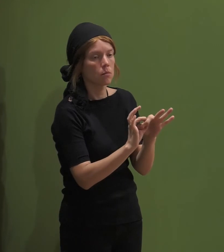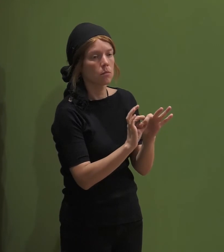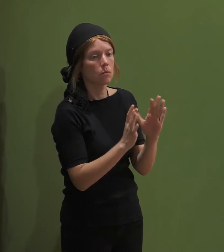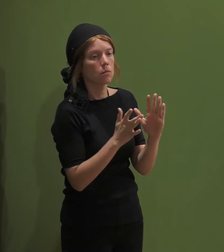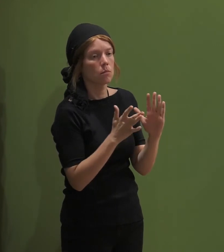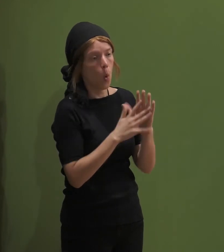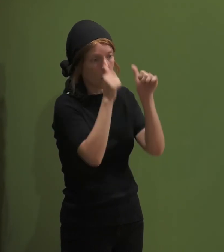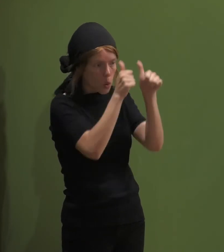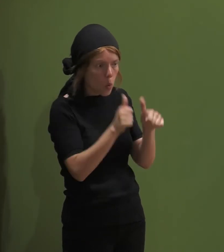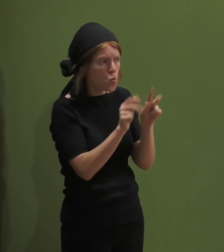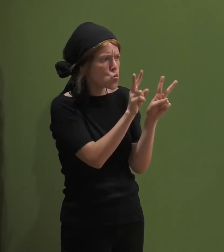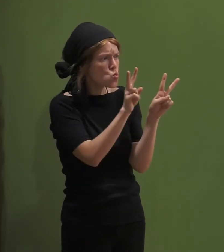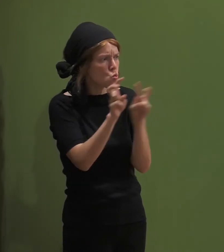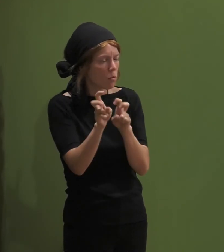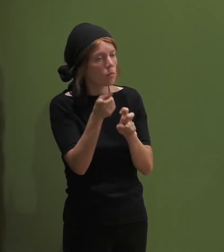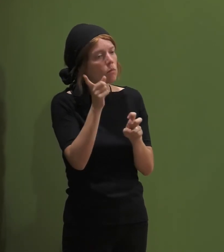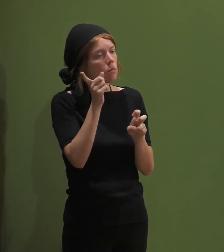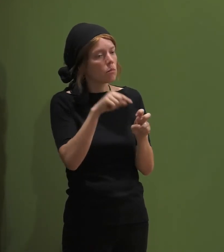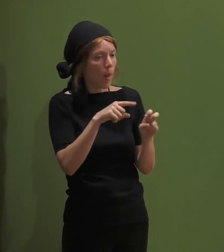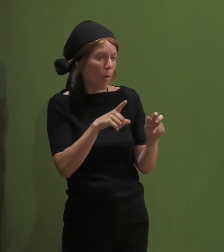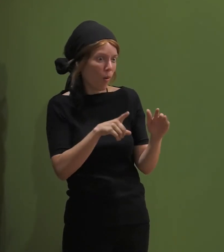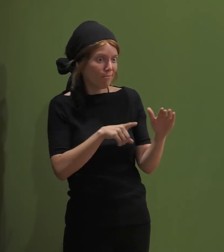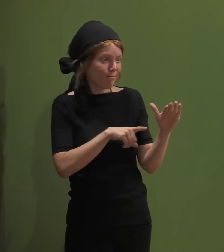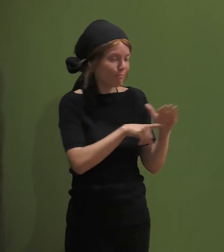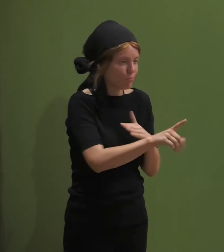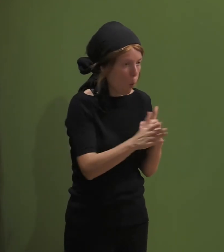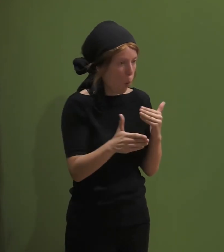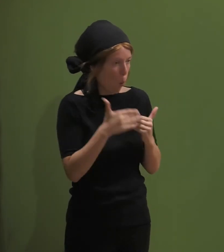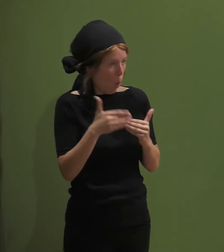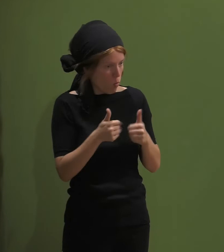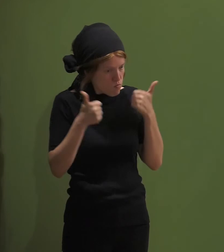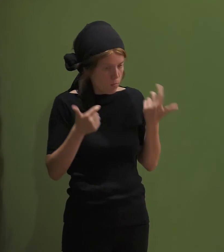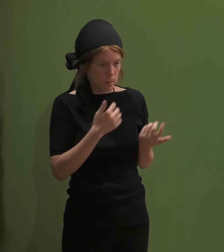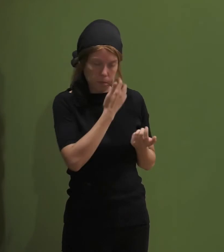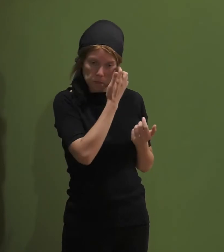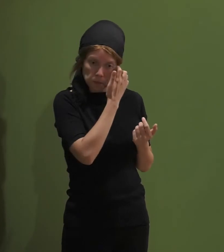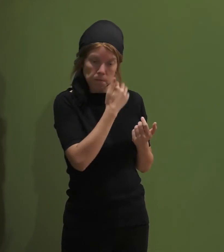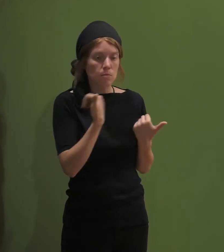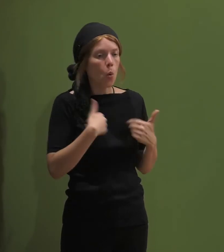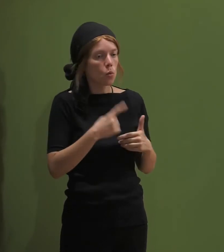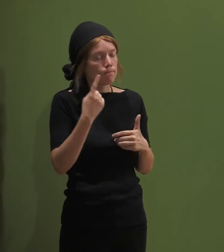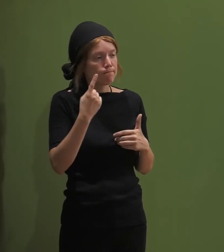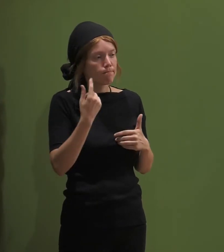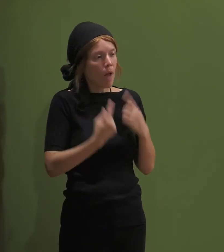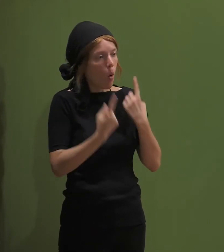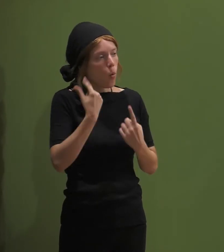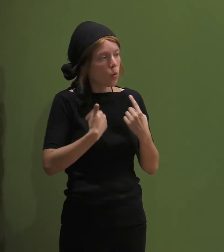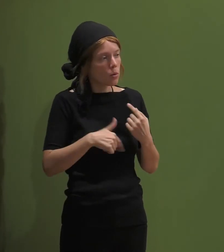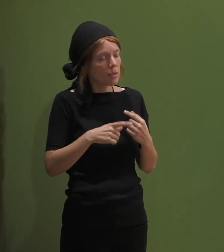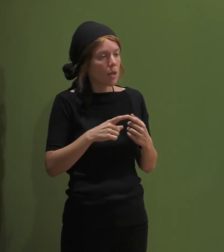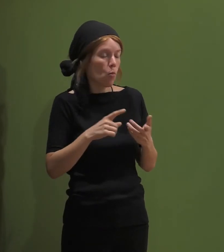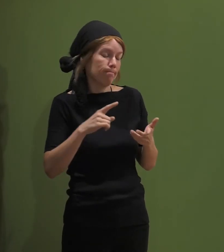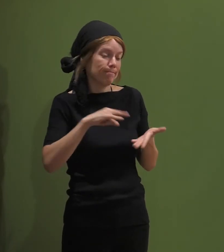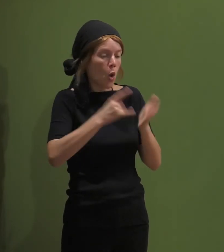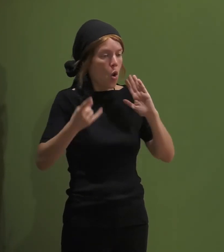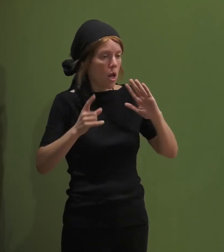nuevas titulaciones y todo lo que era adelantarnos en aquel momento a lo que significaba lo que algunos ya veían venir de la revolución